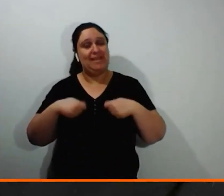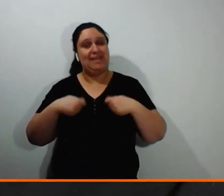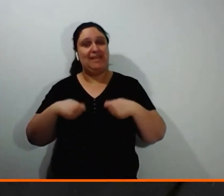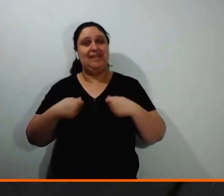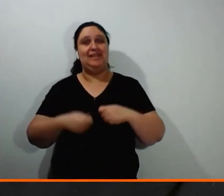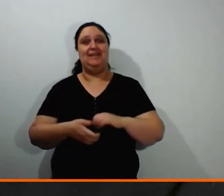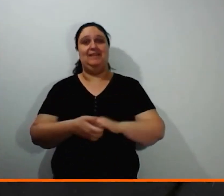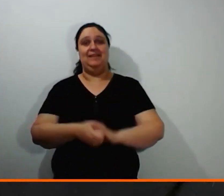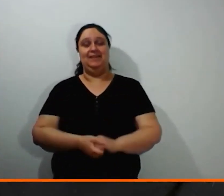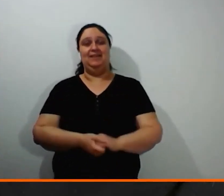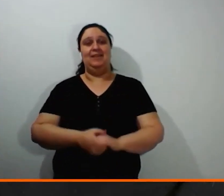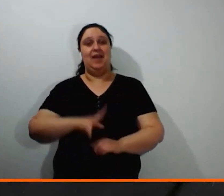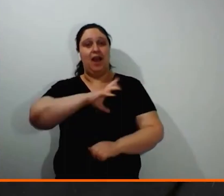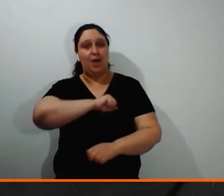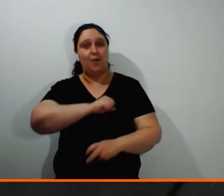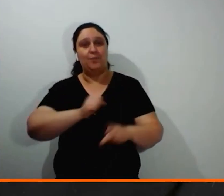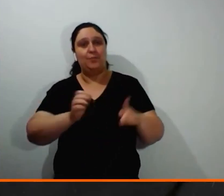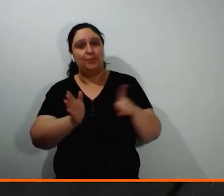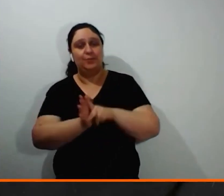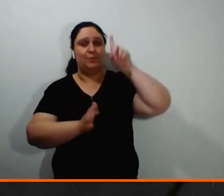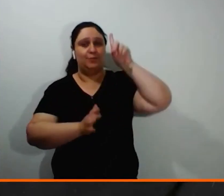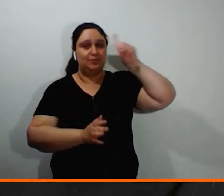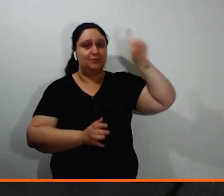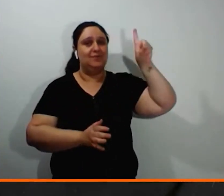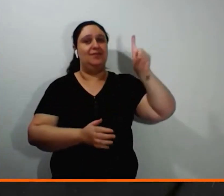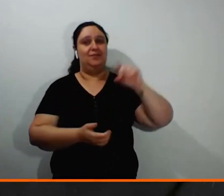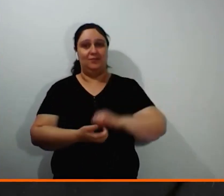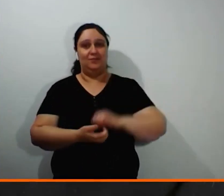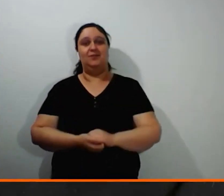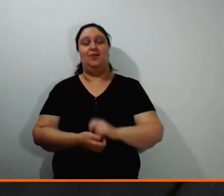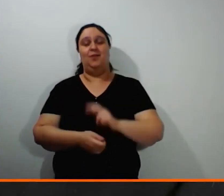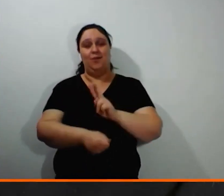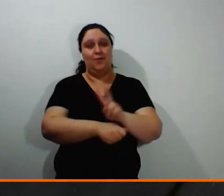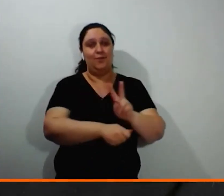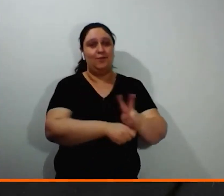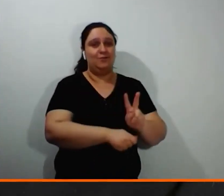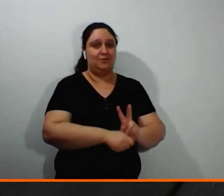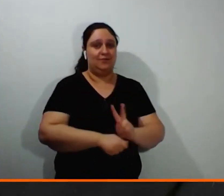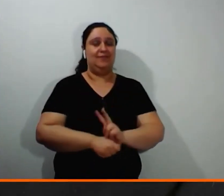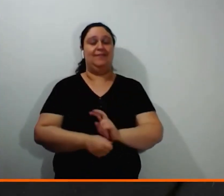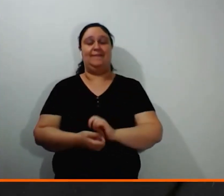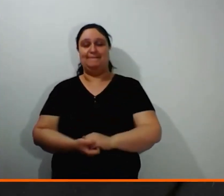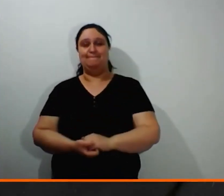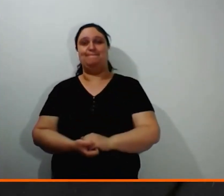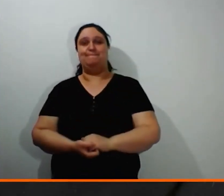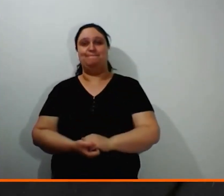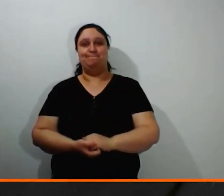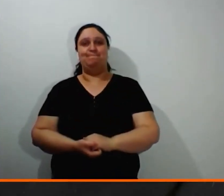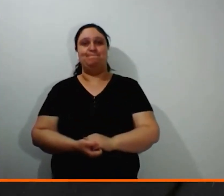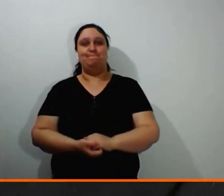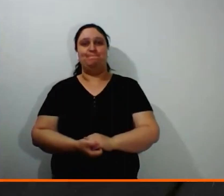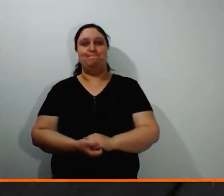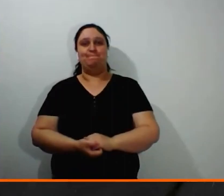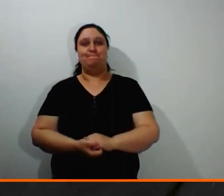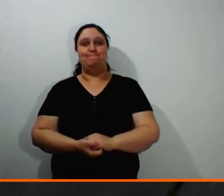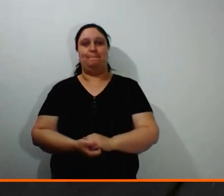das pessoas. Oh, Senhor Jesus. Irmãos, então nós estamos na